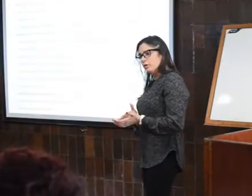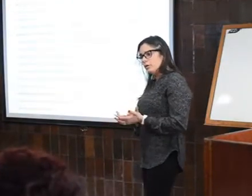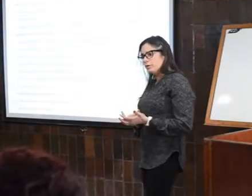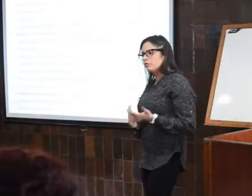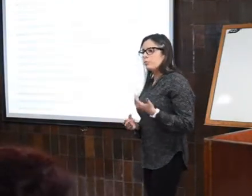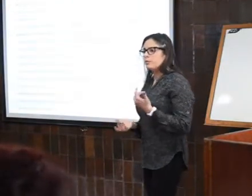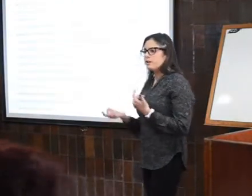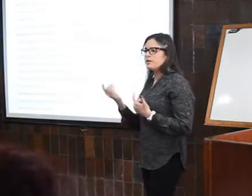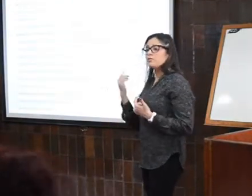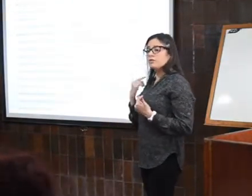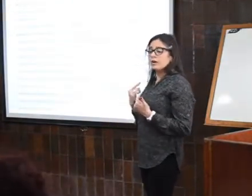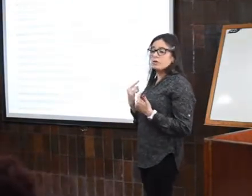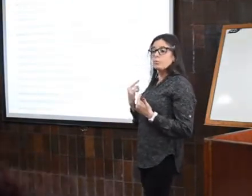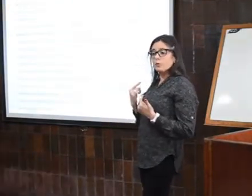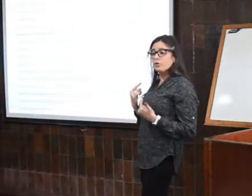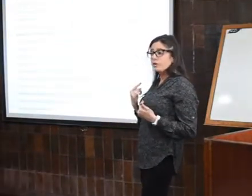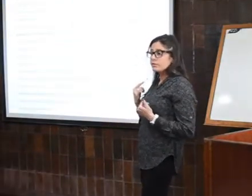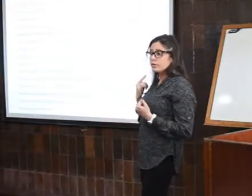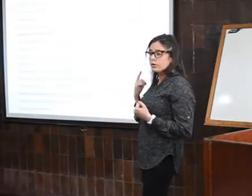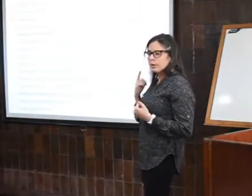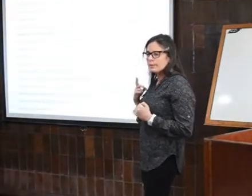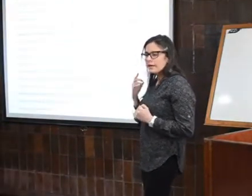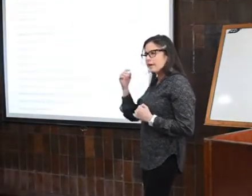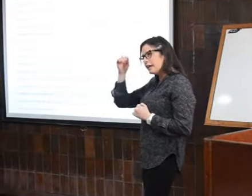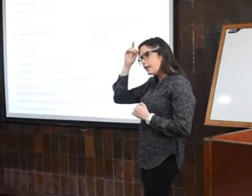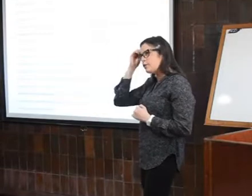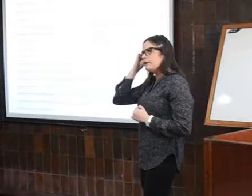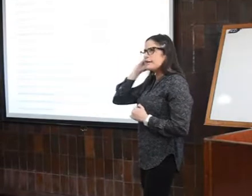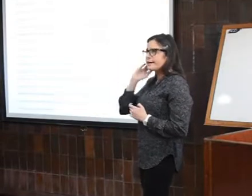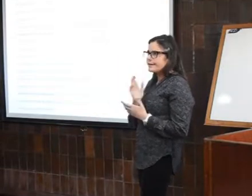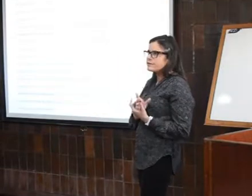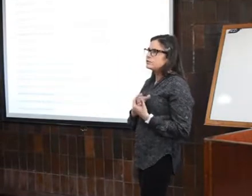ejemplo puedan razonar lo un poco